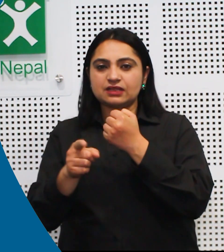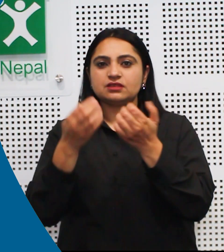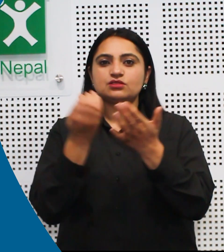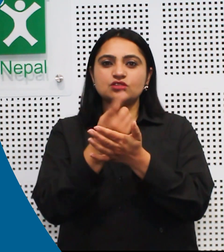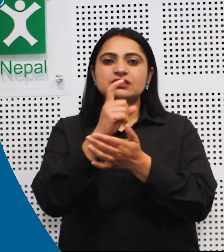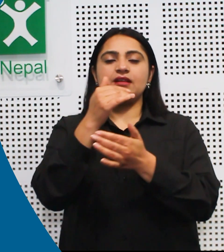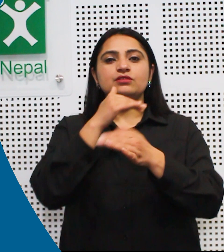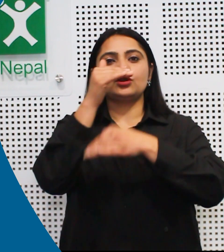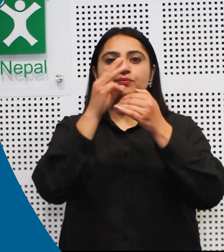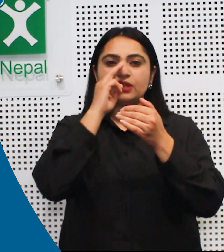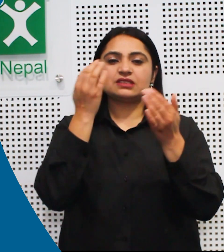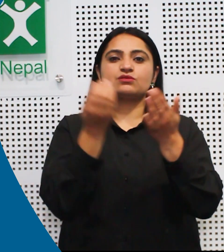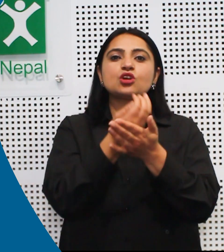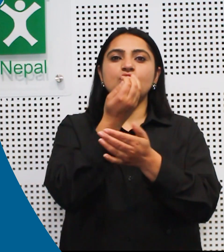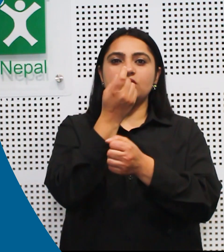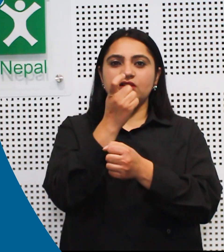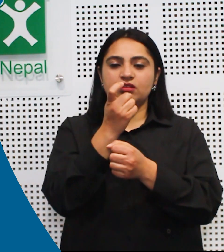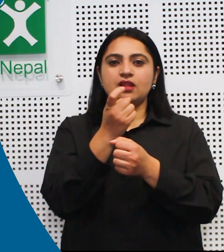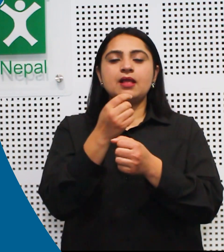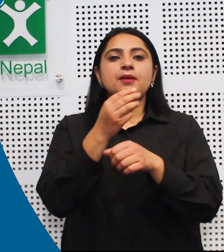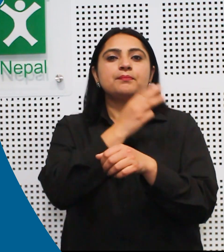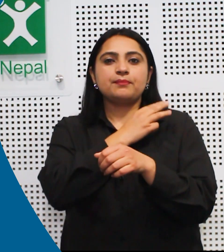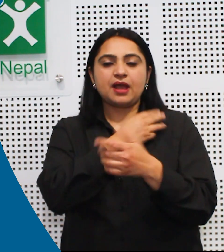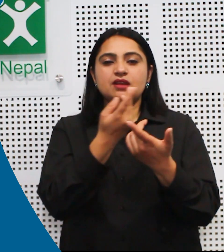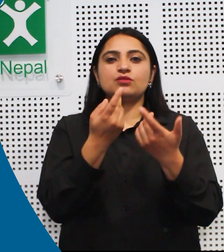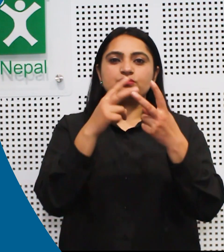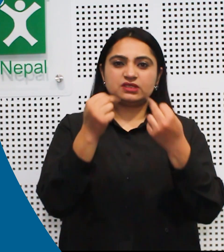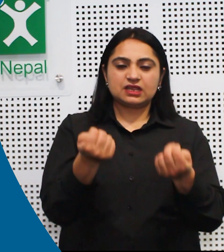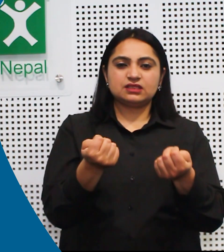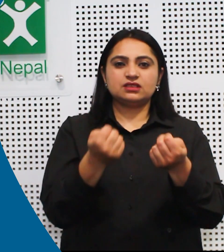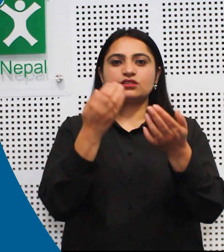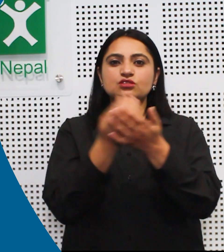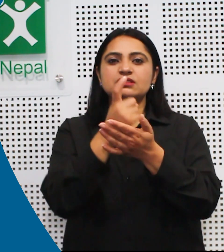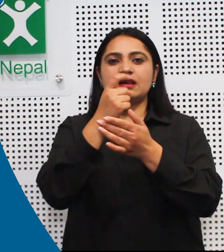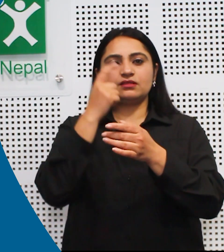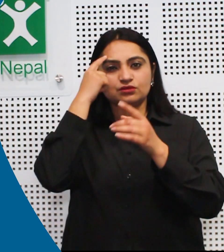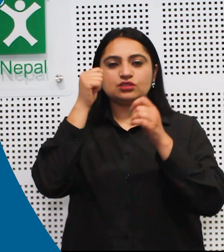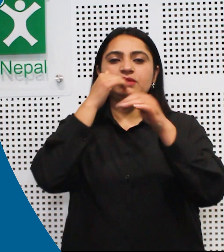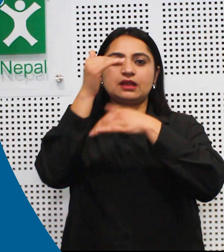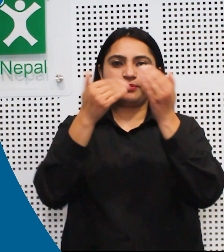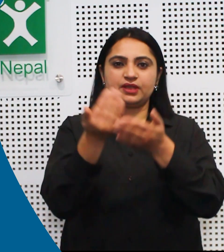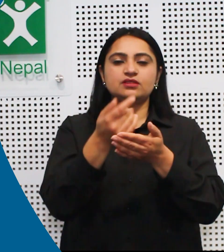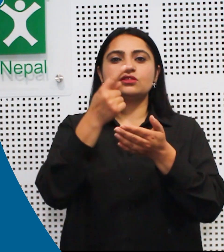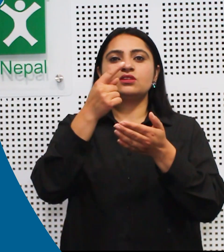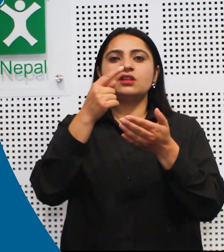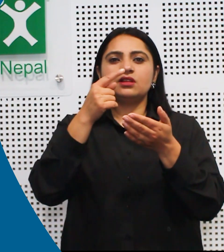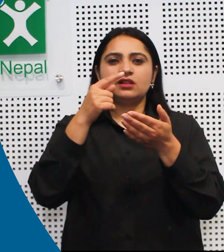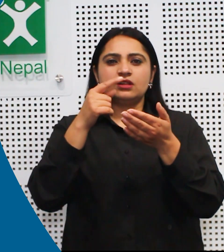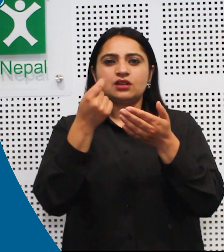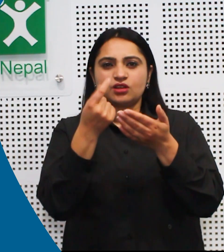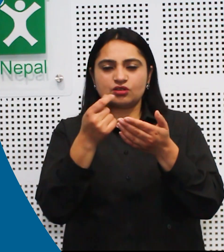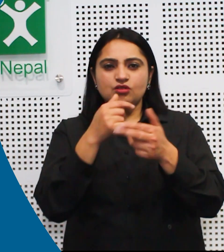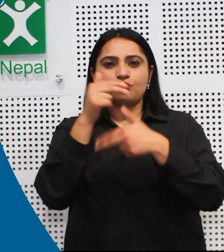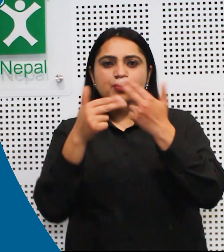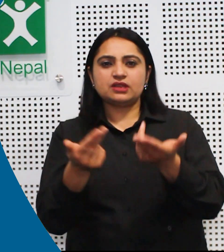संस्थागत विकासमा संगठन तथा मानव संसाधन, संस्थागत क्षमता विकास, राजस्व परिचालन, वित्तीय